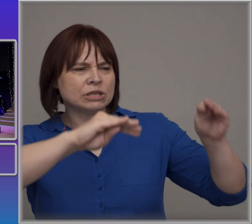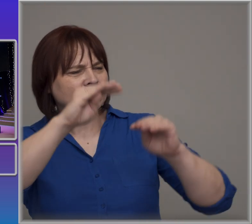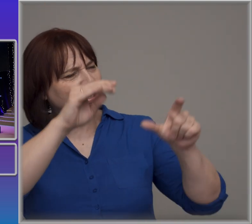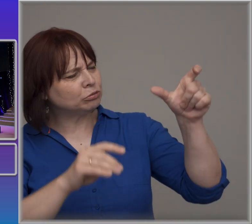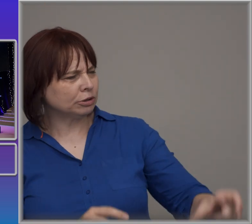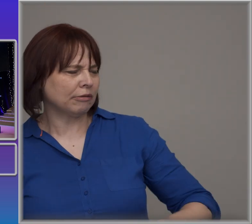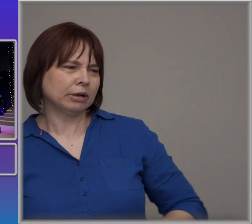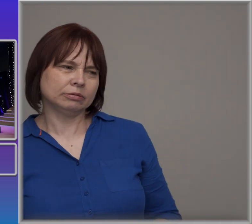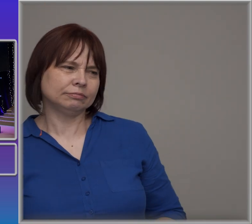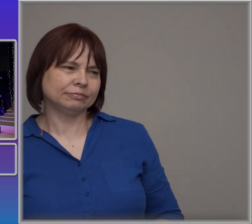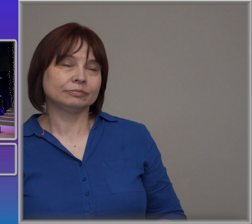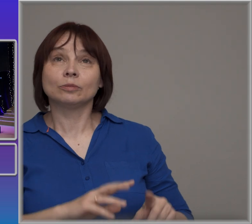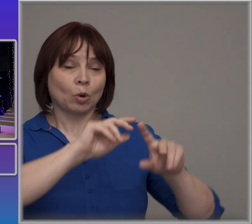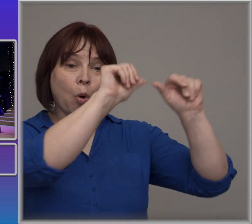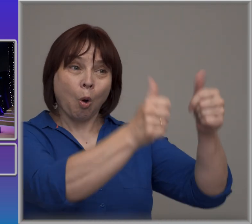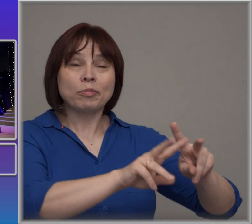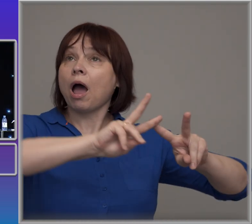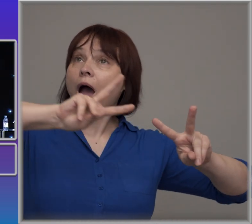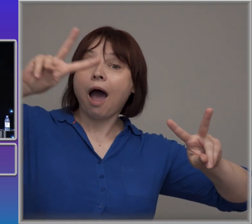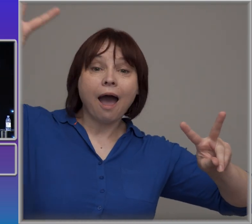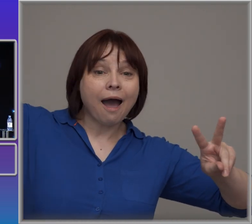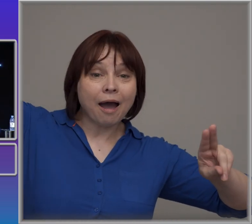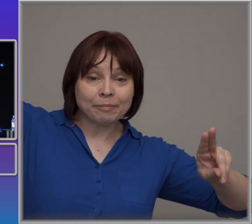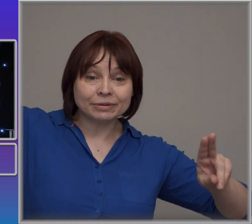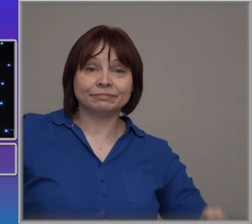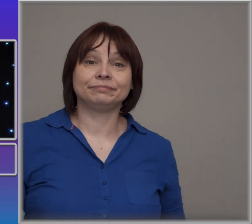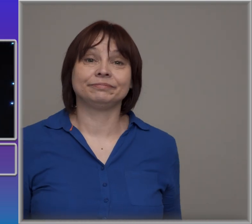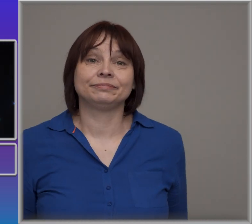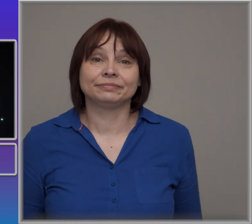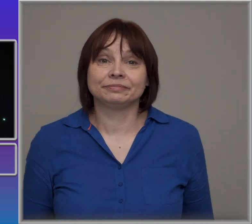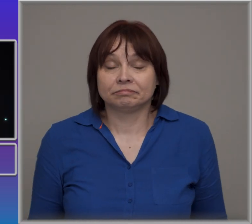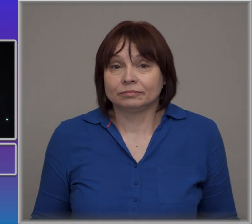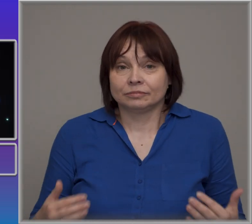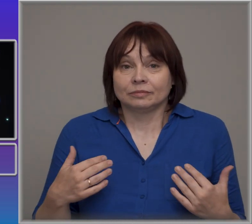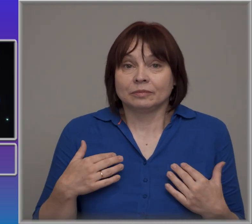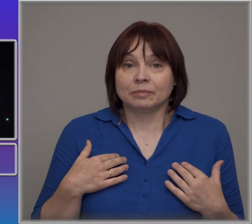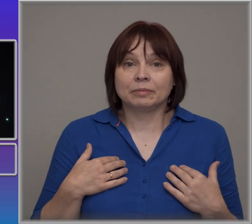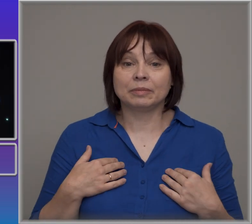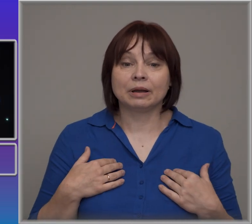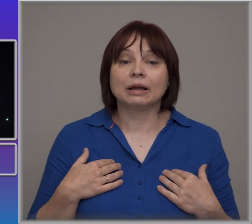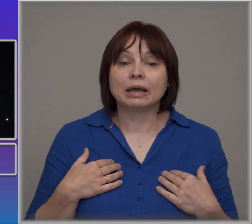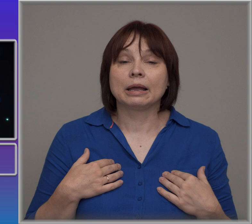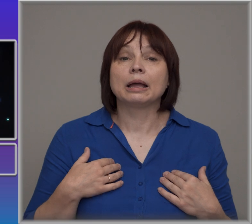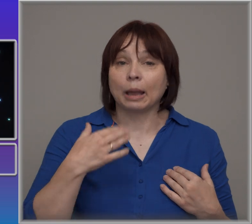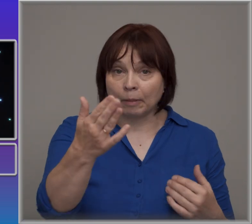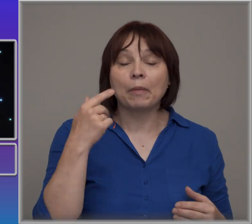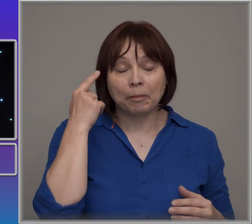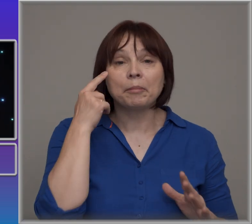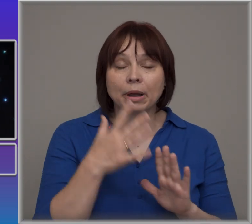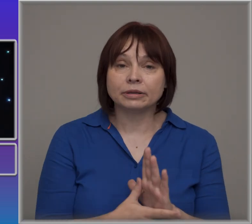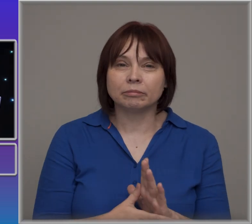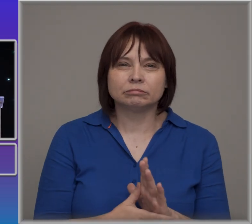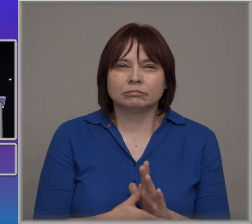языке – это «целем». Дайте следующий слайд. «Целем» означает, извините, не следующий, а шестой. Да,